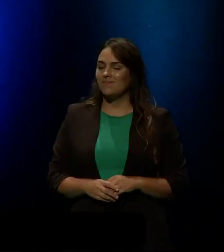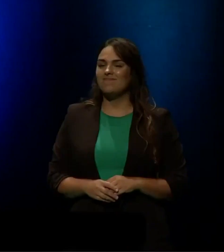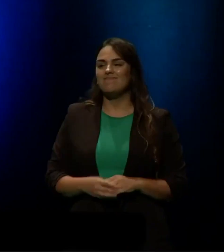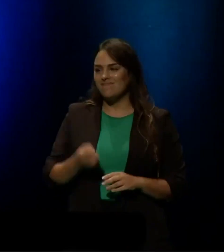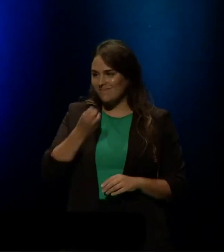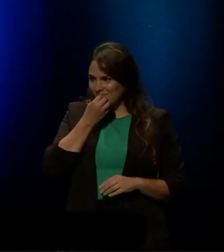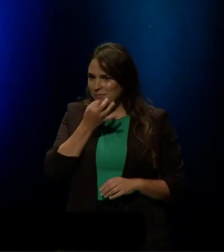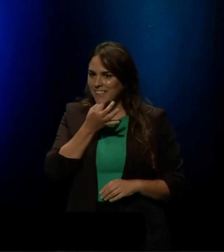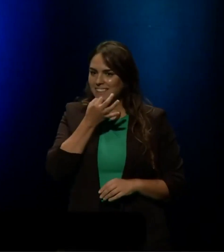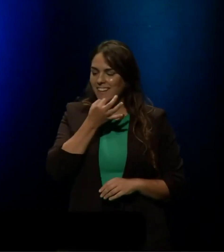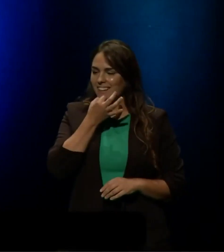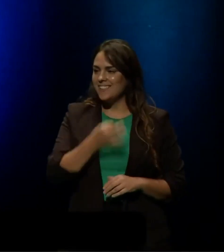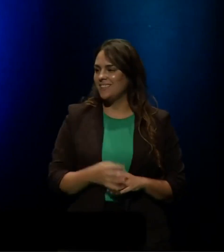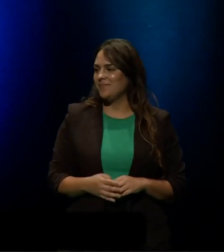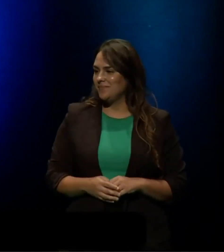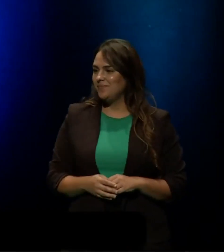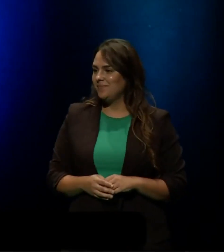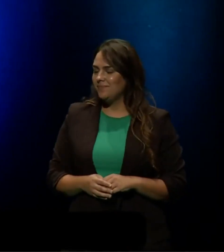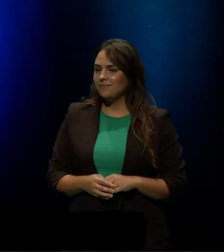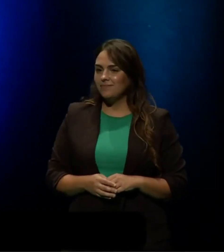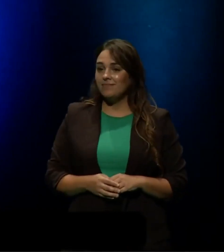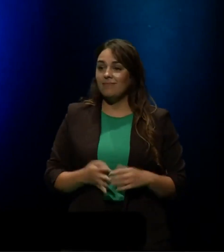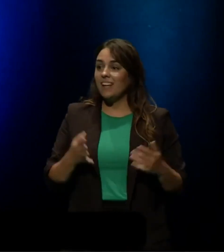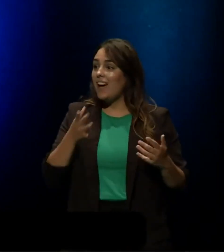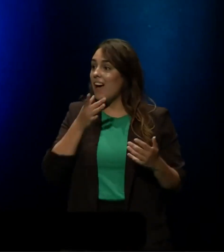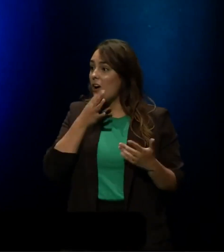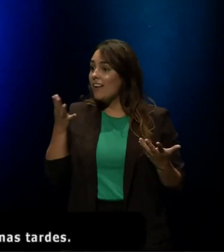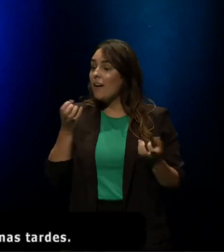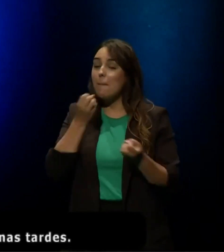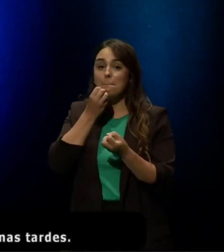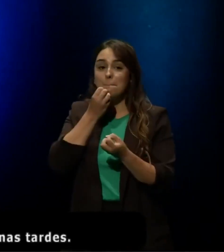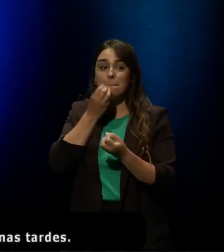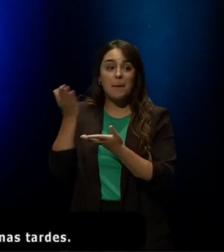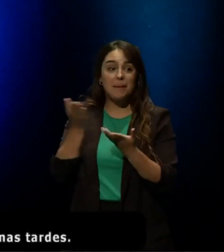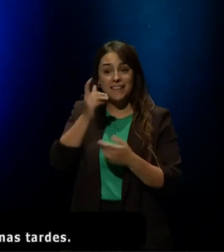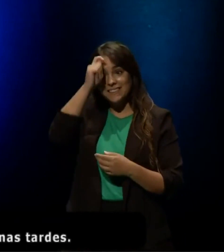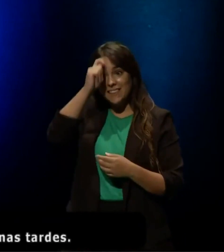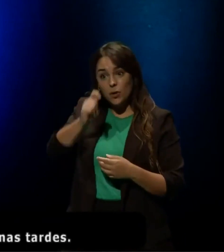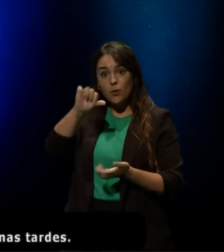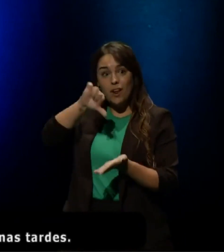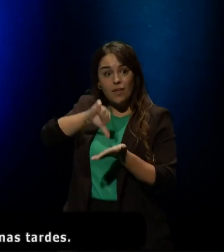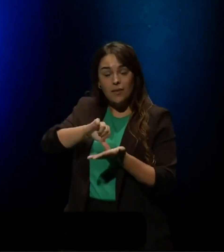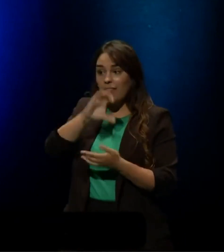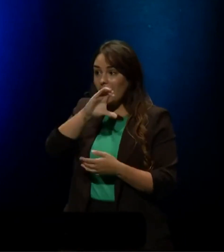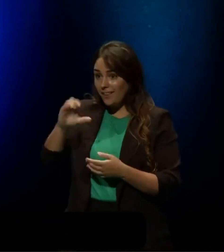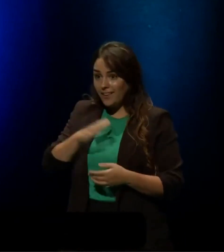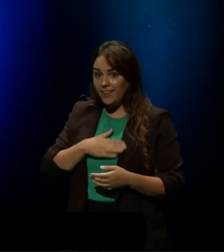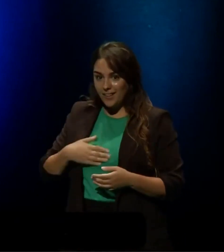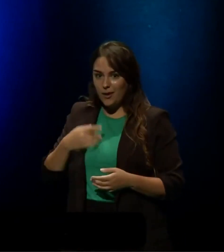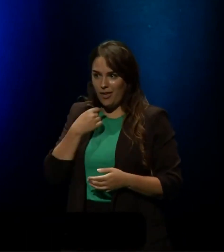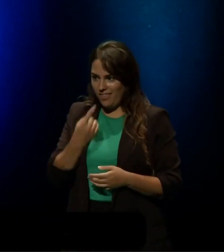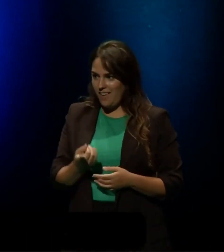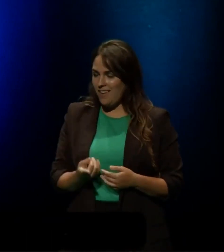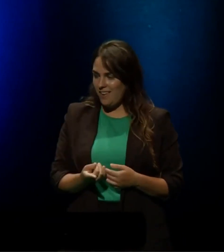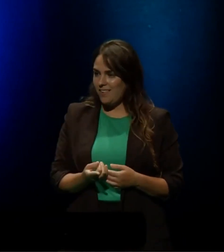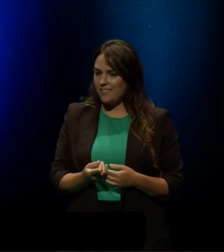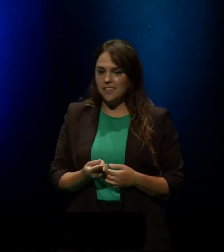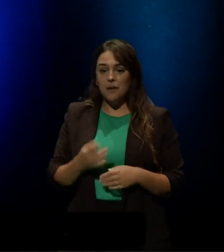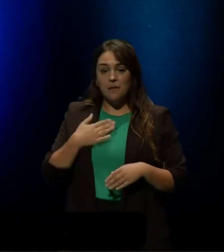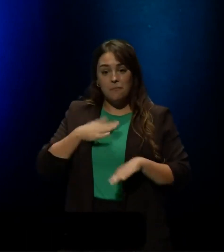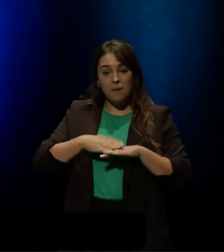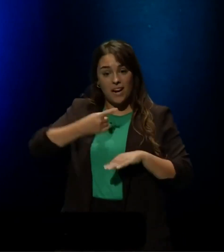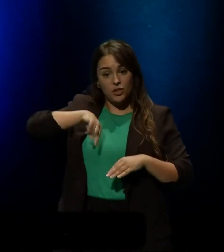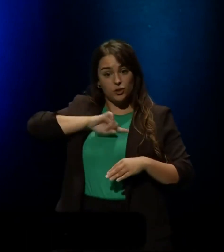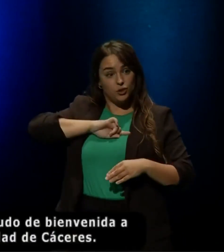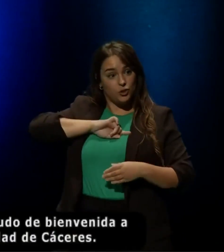Buenas tardes. Traigo un saludo de bienvenida a esta ciudad de Cáceres. Es un honor para nuestra